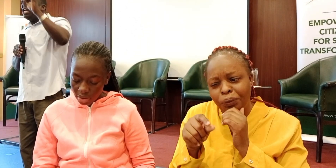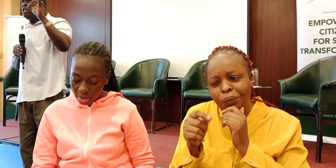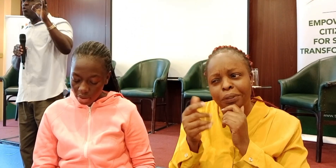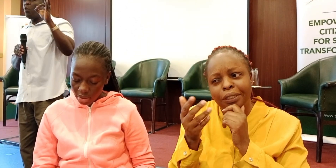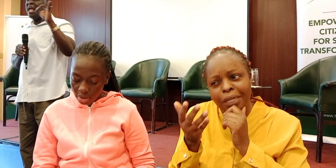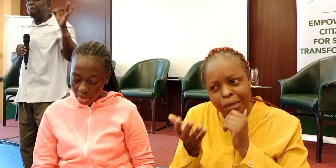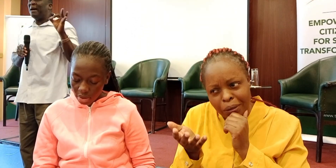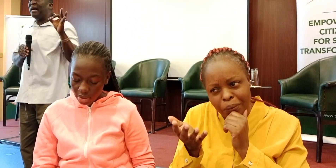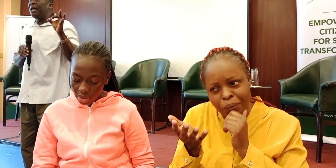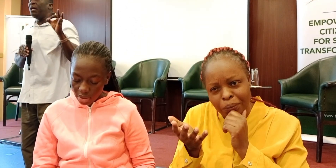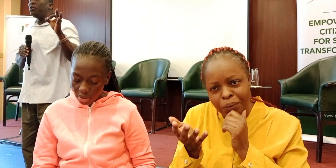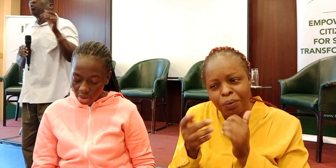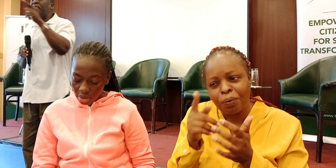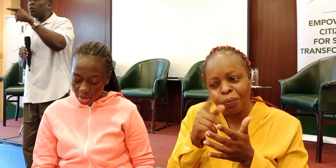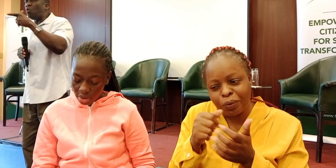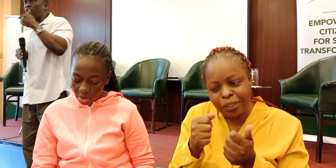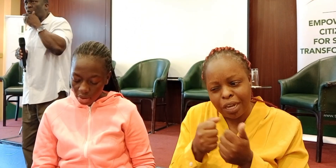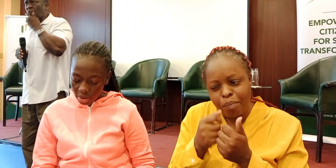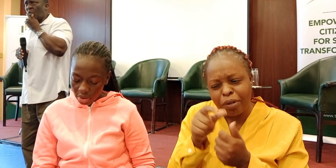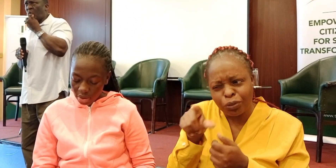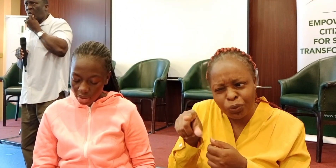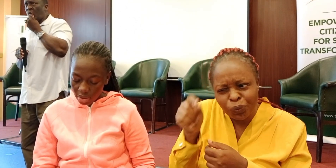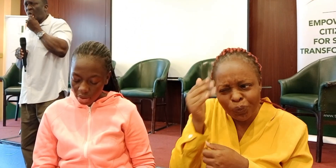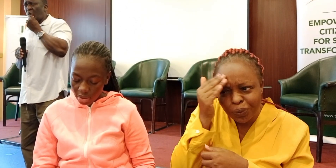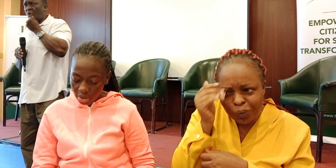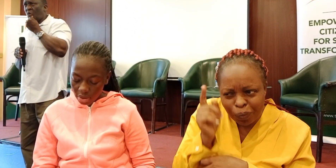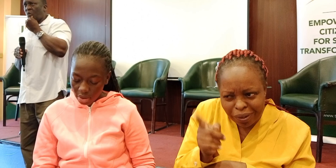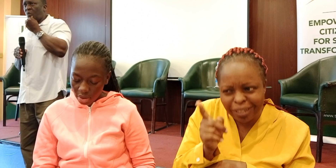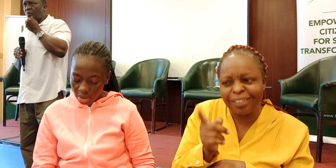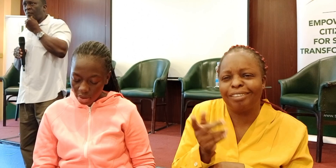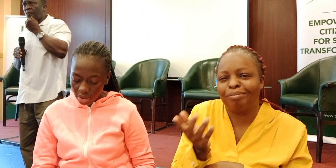Nini ambayo ilituhepa tukamchagua huyu?